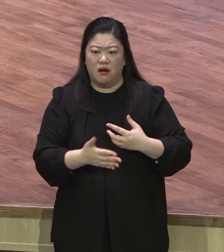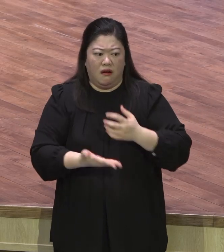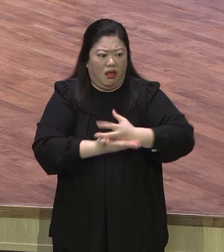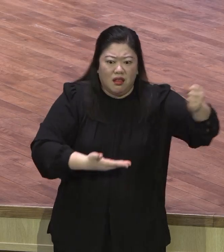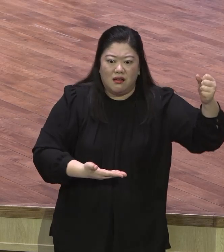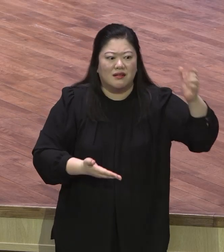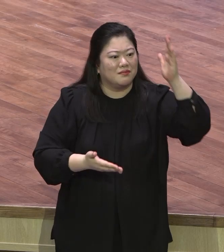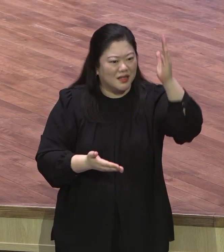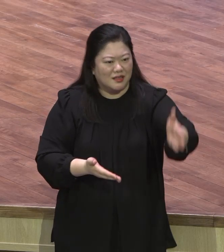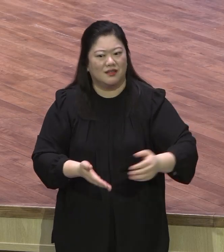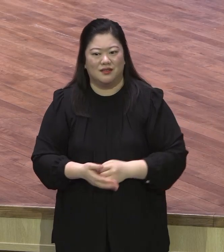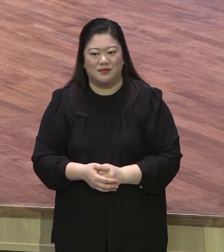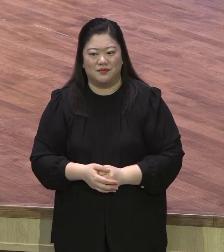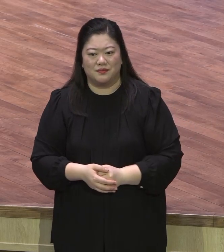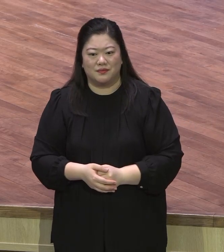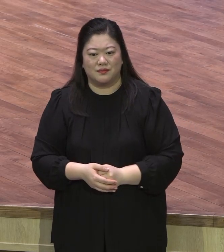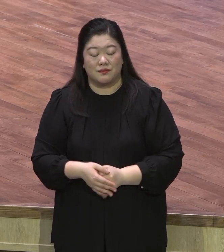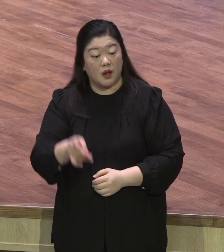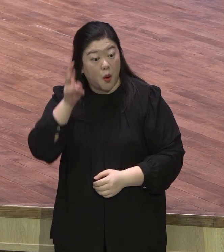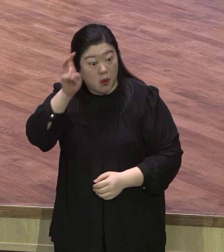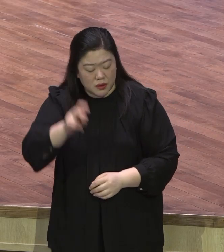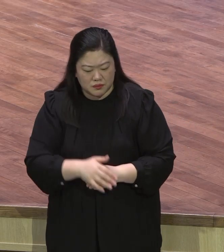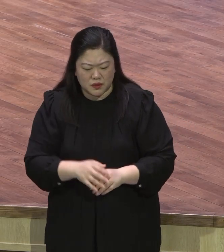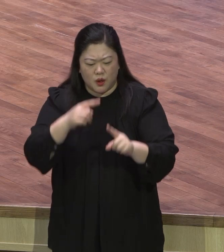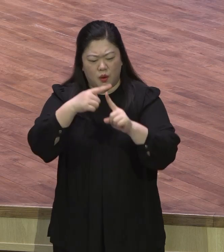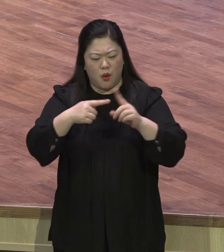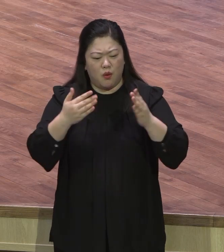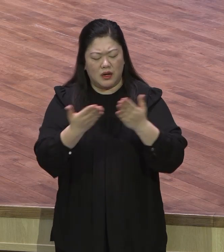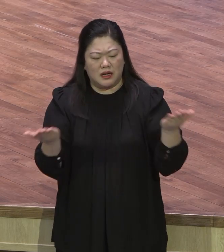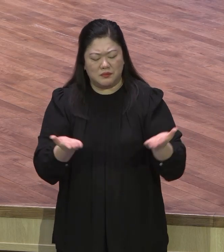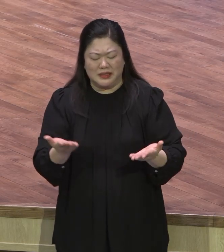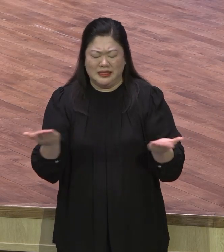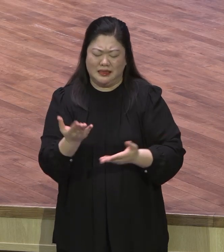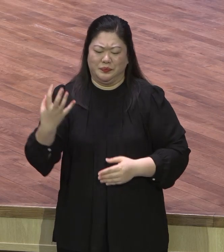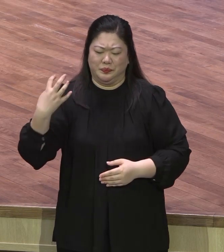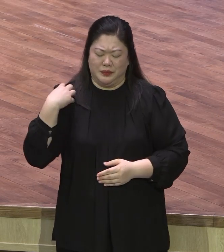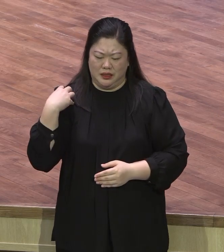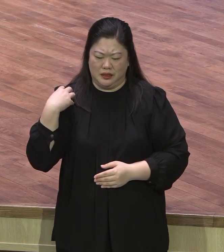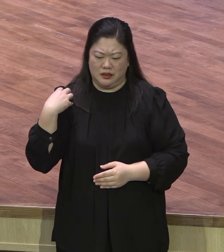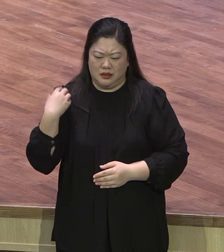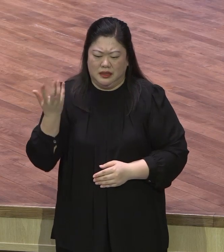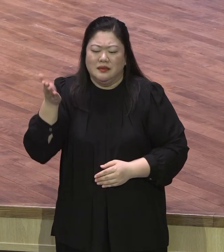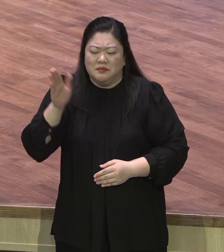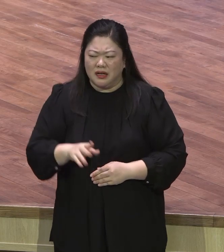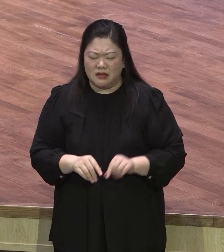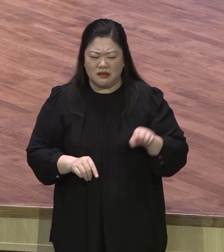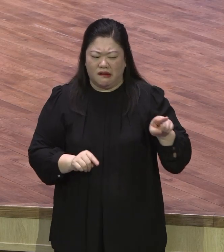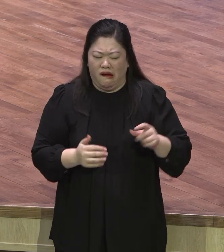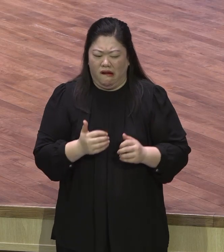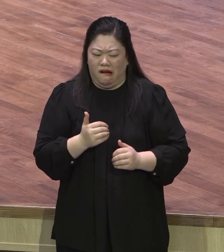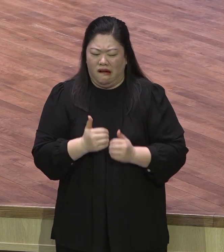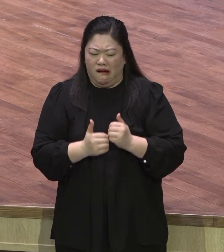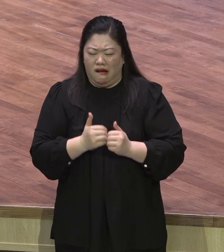교회 직분달이 일하면서 갈등이 있어요. 시험 들어요. 아이고 참 얼마나 한다고